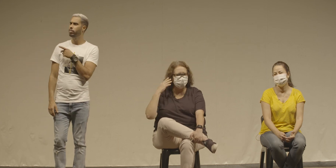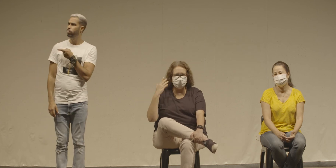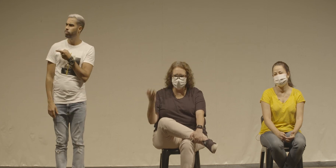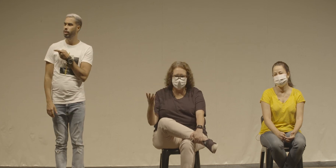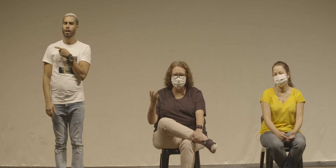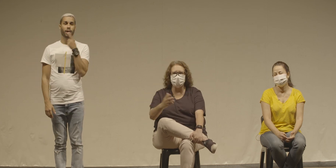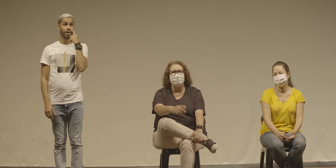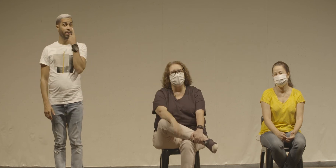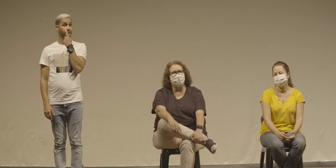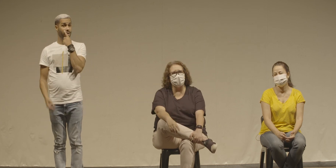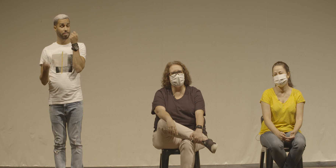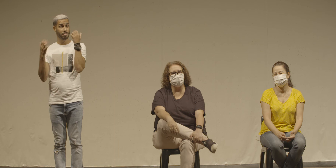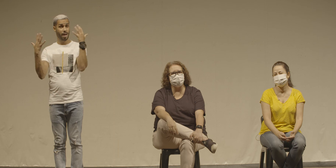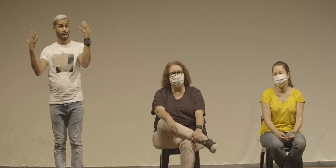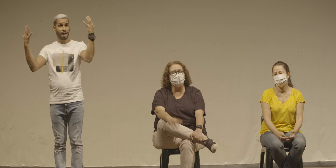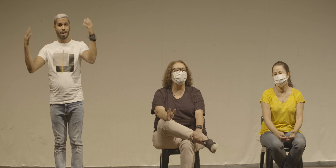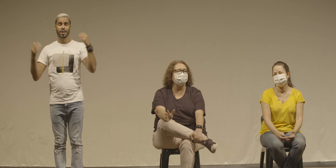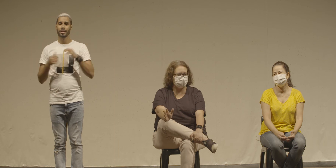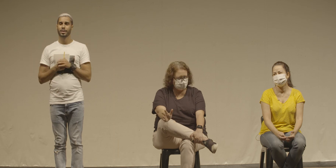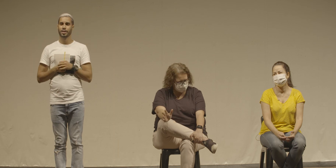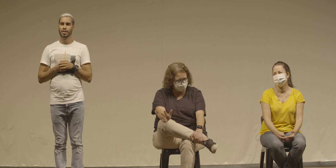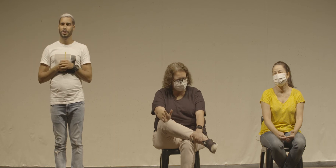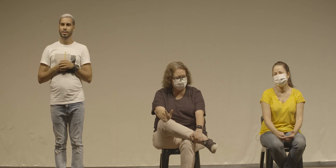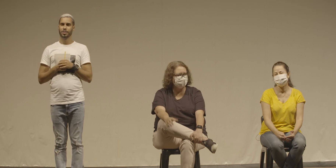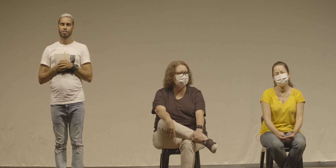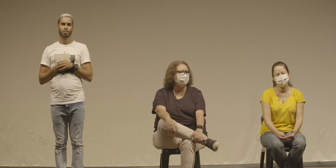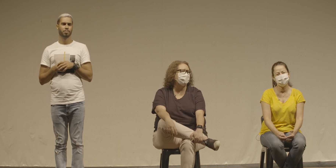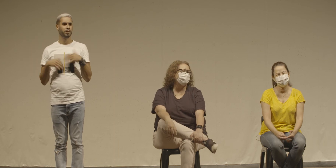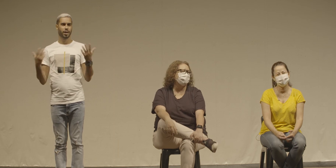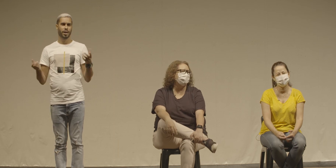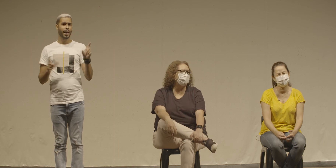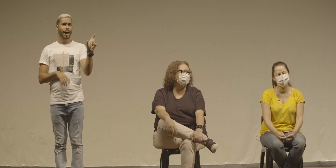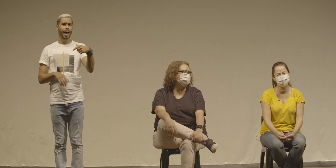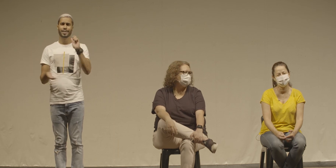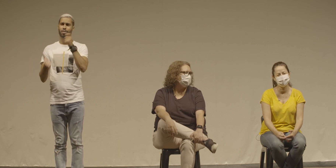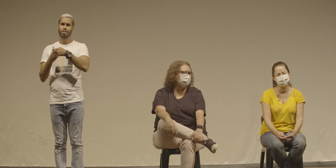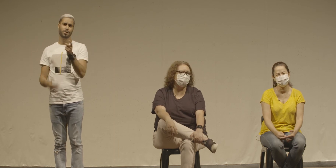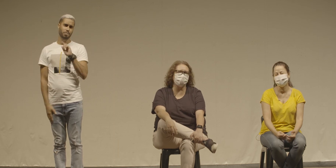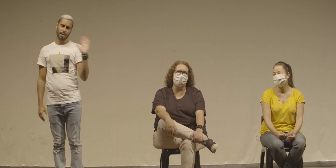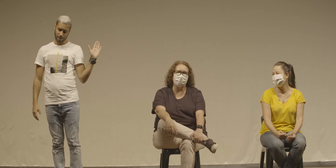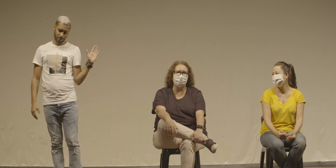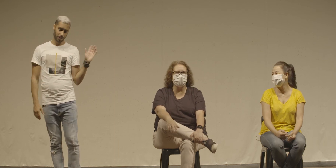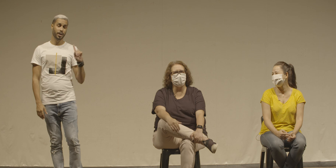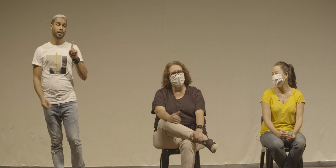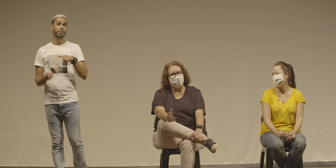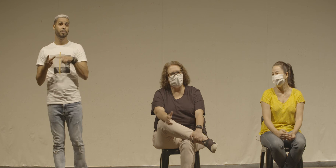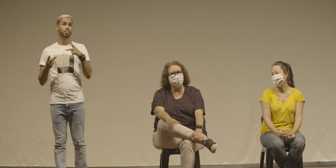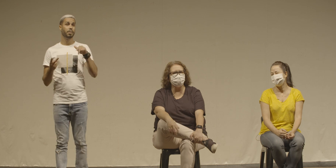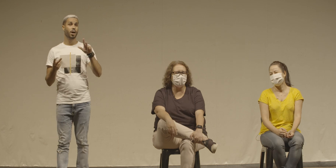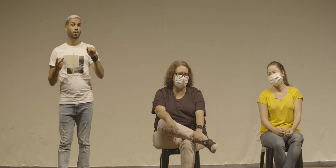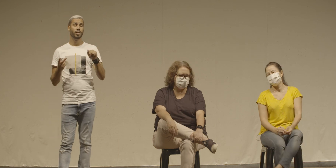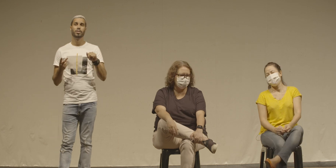com o olho brilhando, nem Mastercard paga, né? E depois a Paula, a Simone,